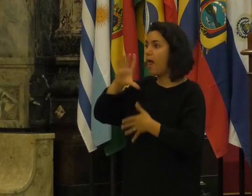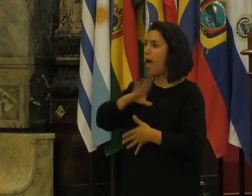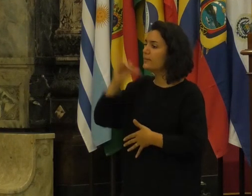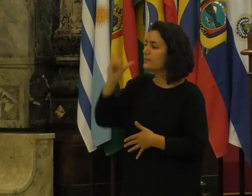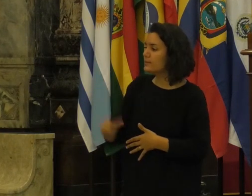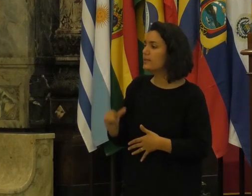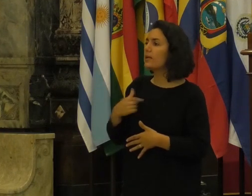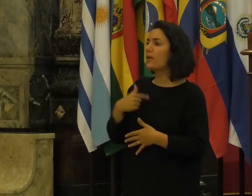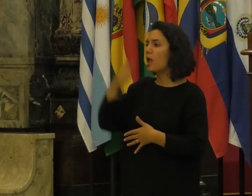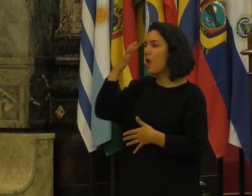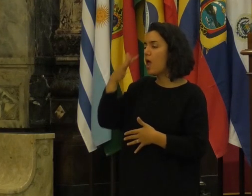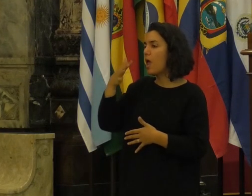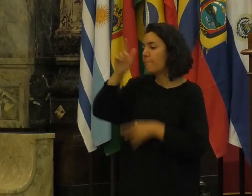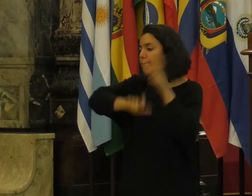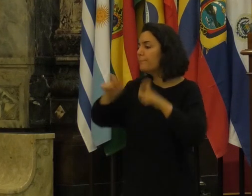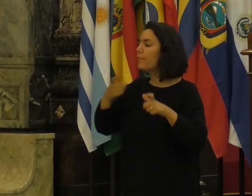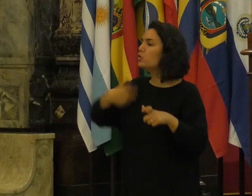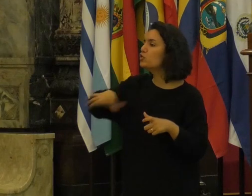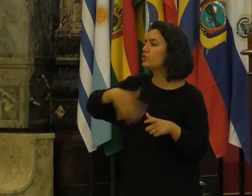con los pueblos de la región.